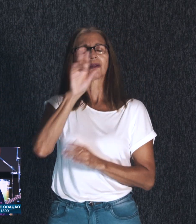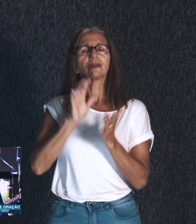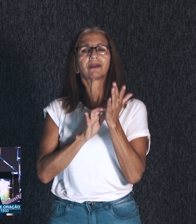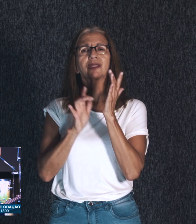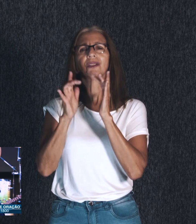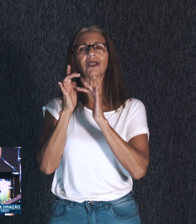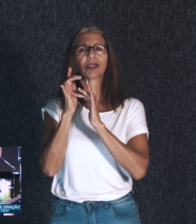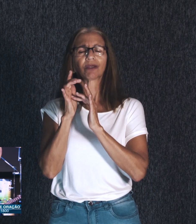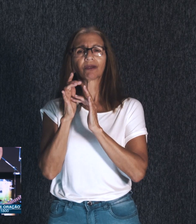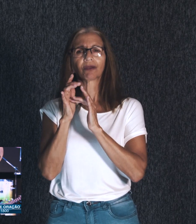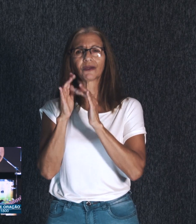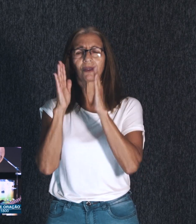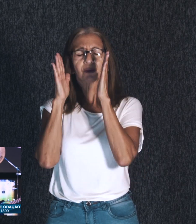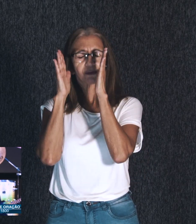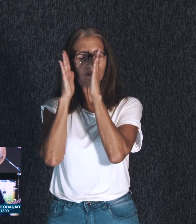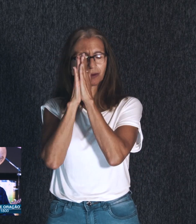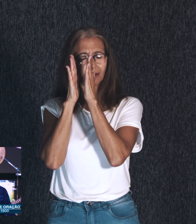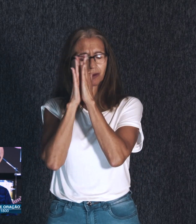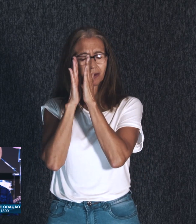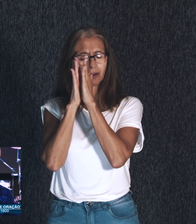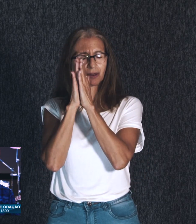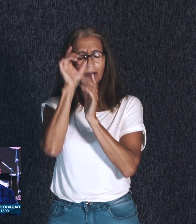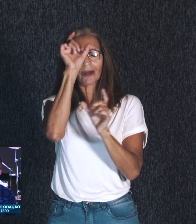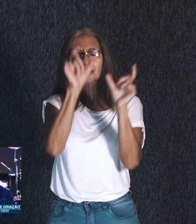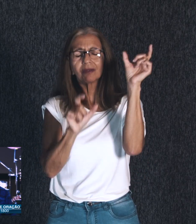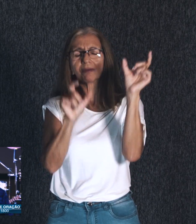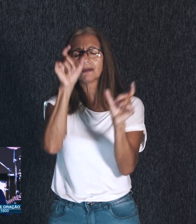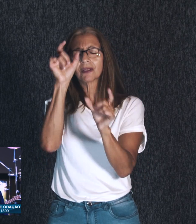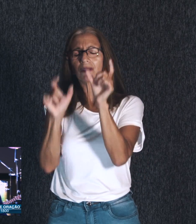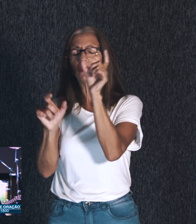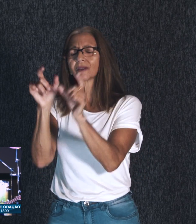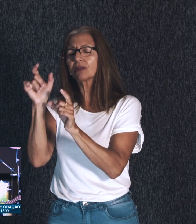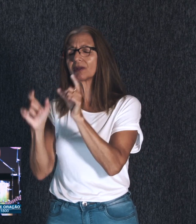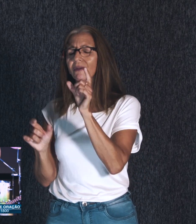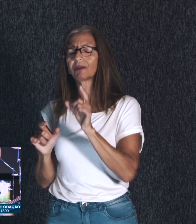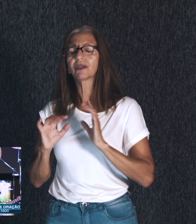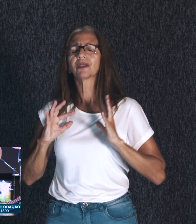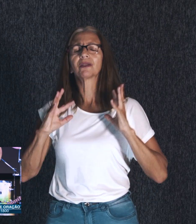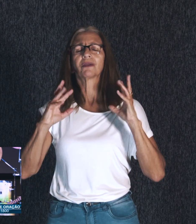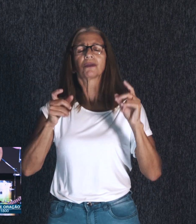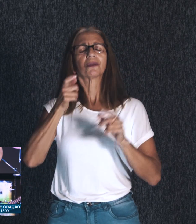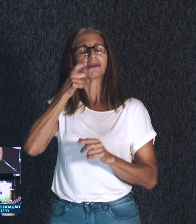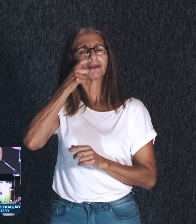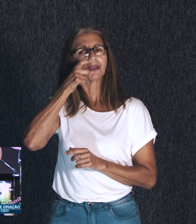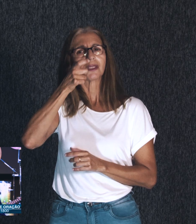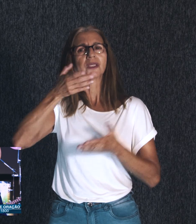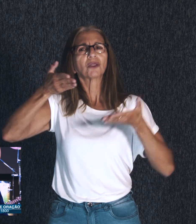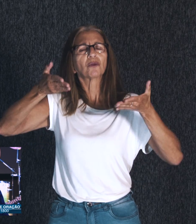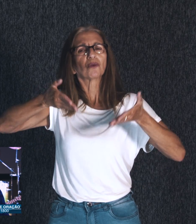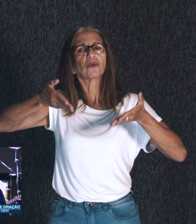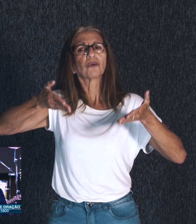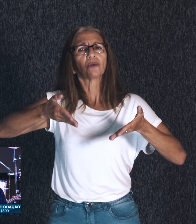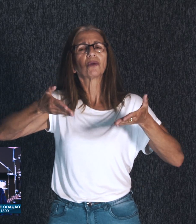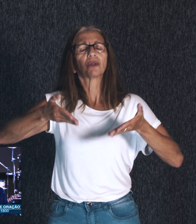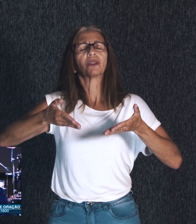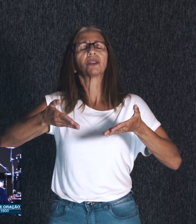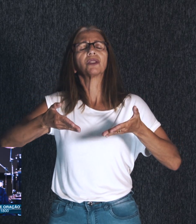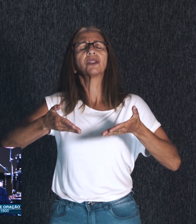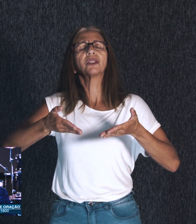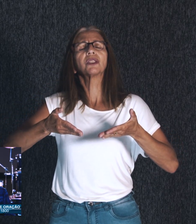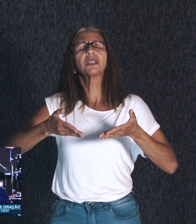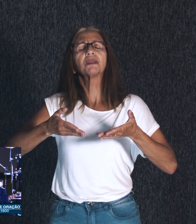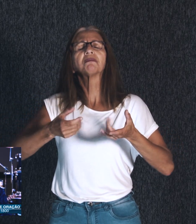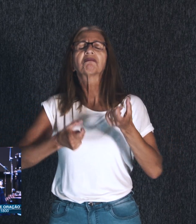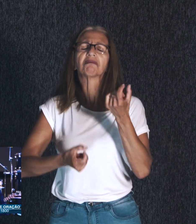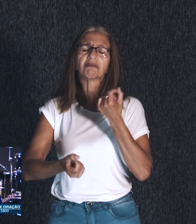Eu oro pelos meus irmãos que estão assistindo esta mensagem. Muitos